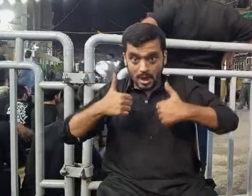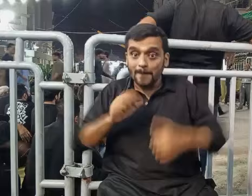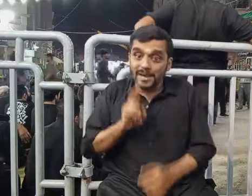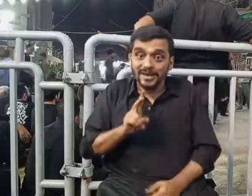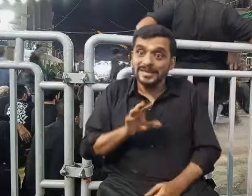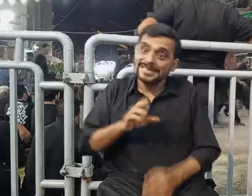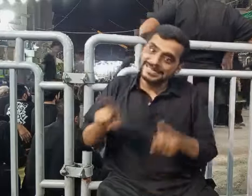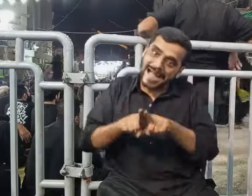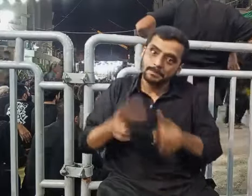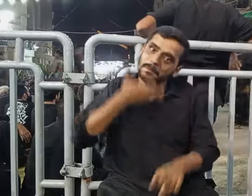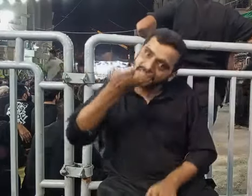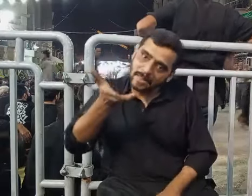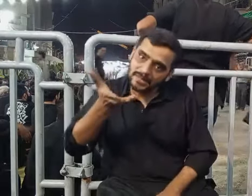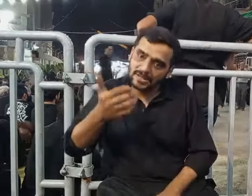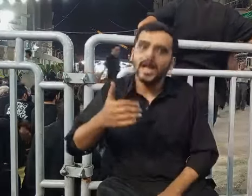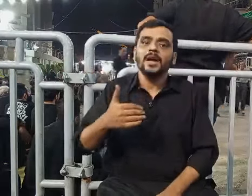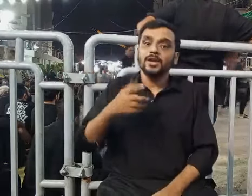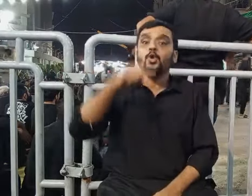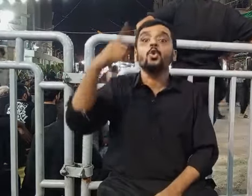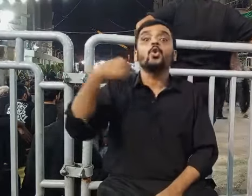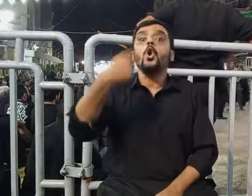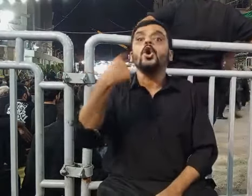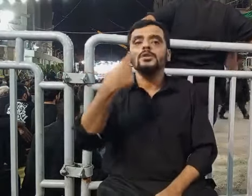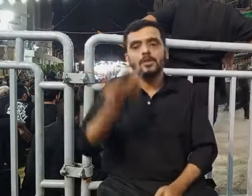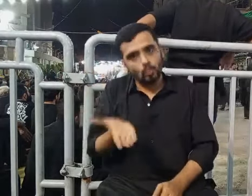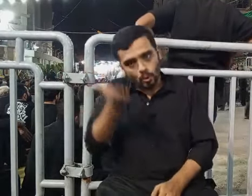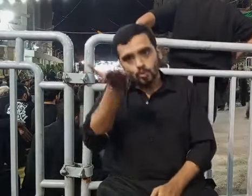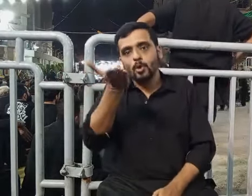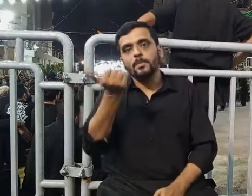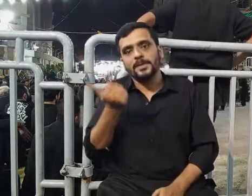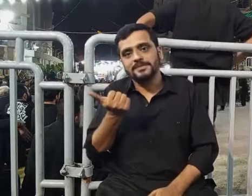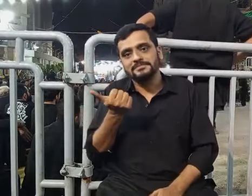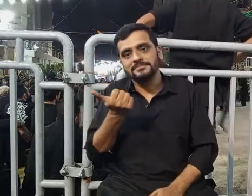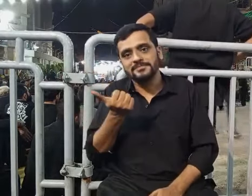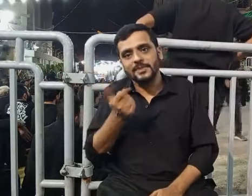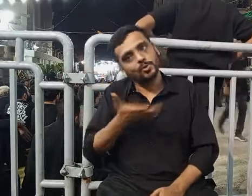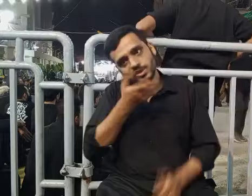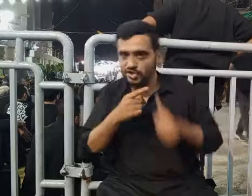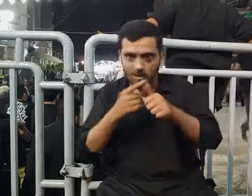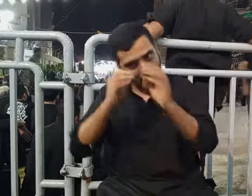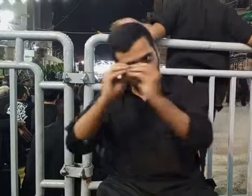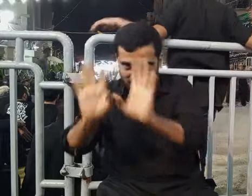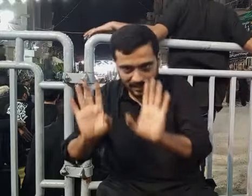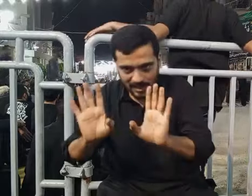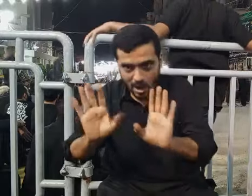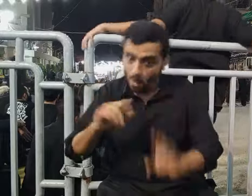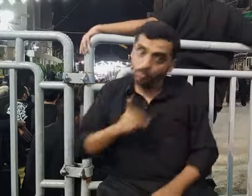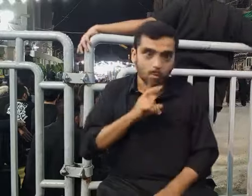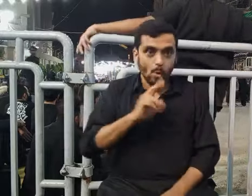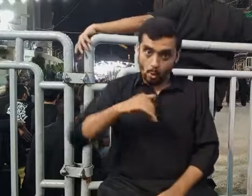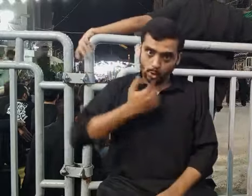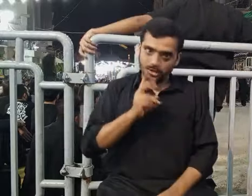بڑے عالم، تو مولا پلٹ کر اس کو یہ نہیں کہیں گے ارے نہیں کیسی بات کر دی آپ نے، نہیں تو آپ کا اسے صدر ہے.